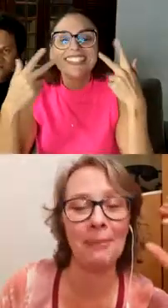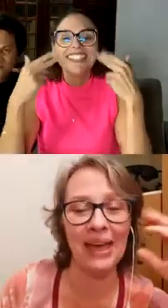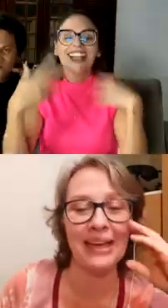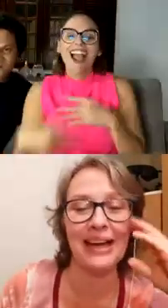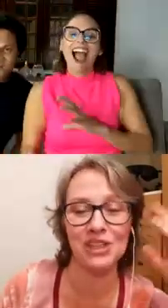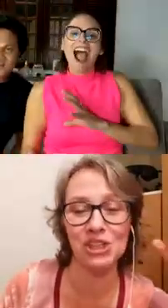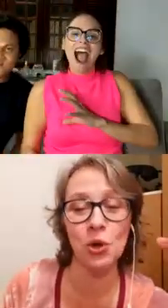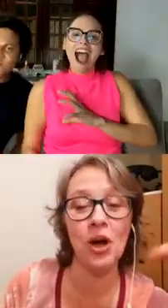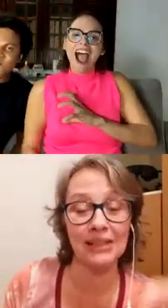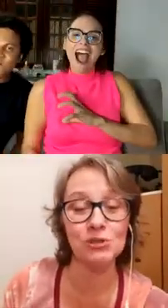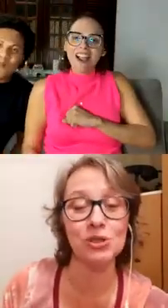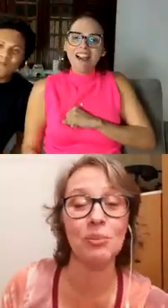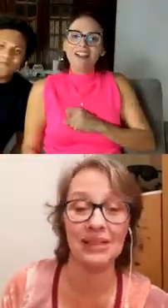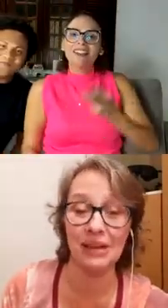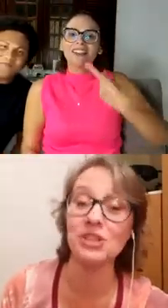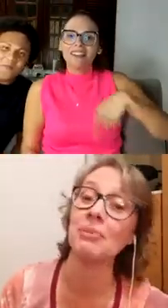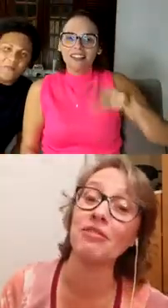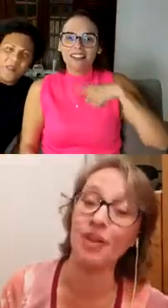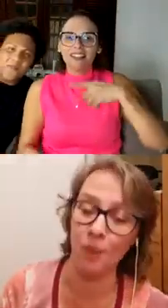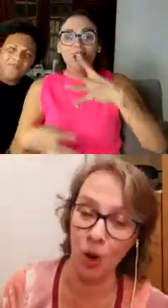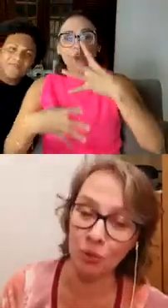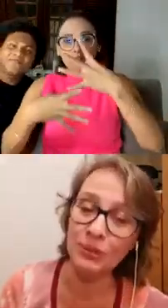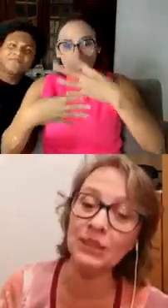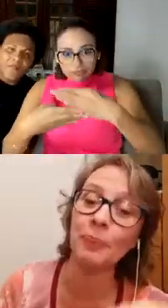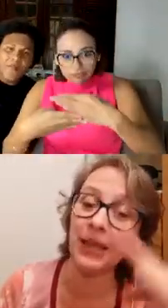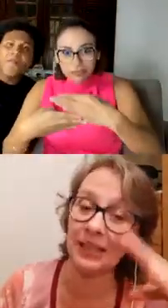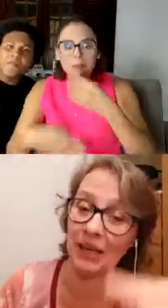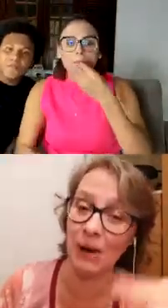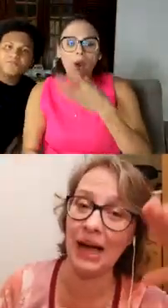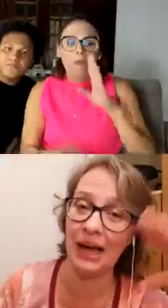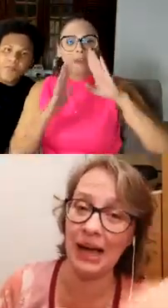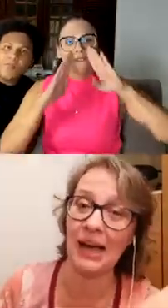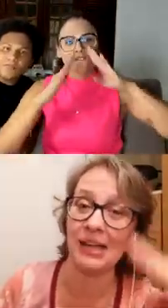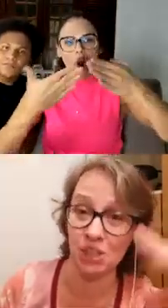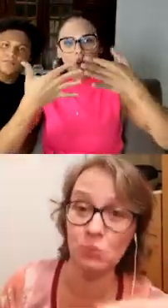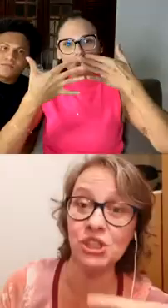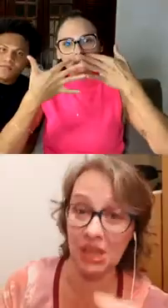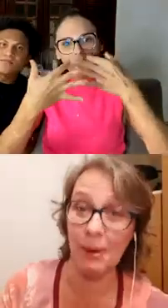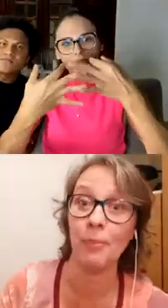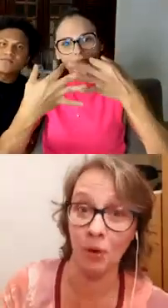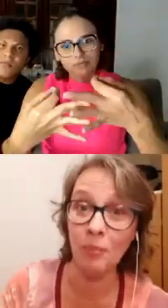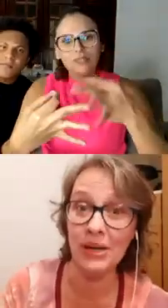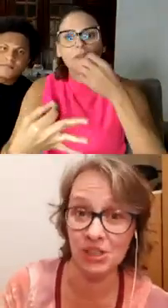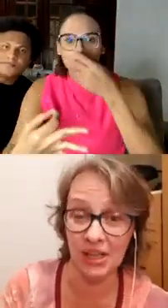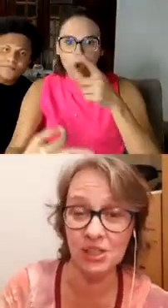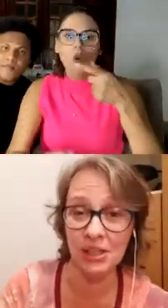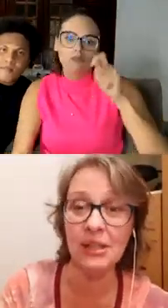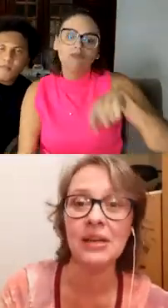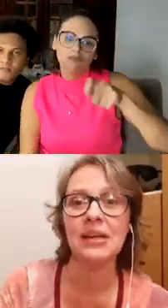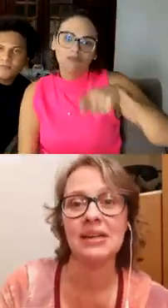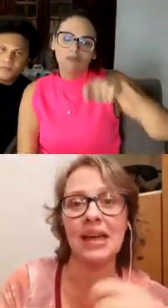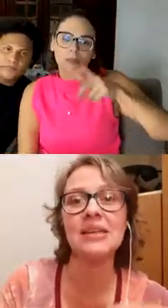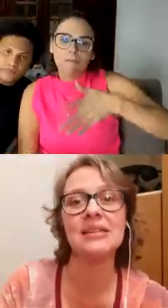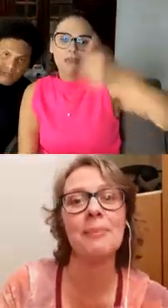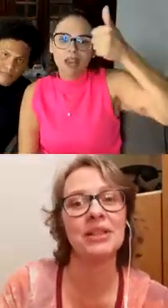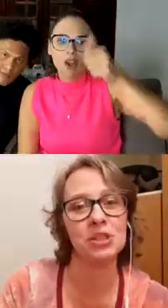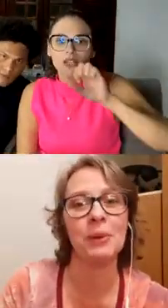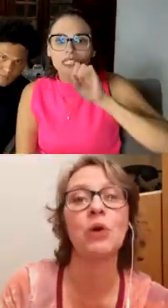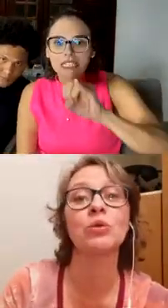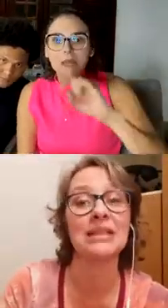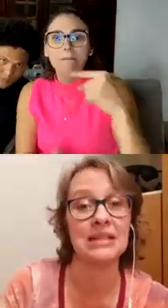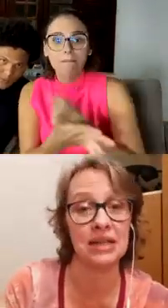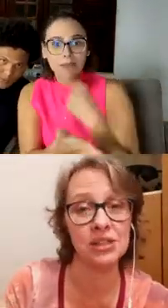eu amei. A gente cortar os comentários também foi bom, que não perdeu achei um esquema bom pra gente. Quem quiser manda